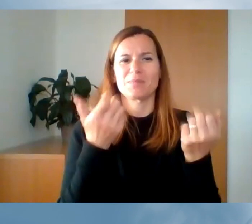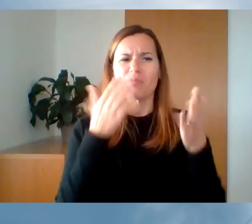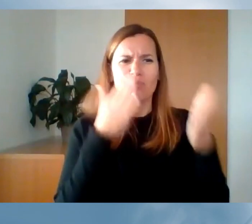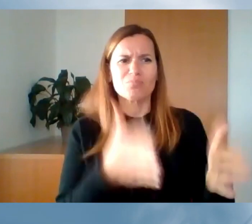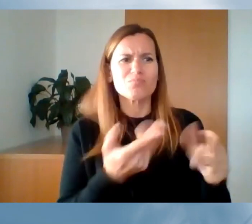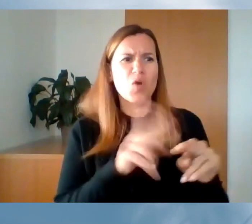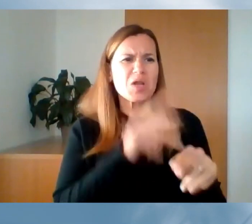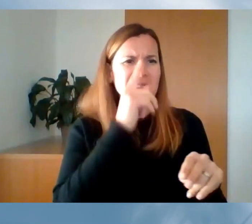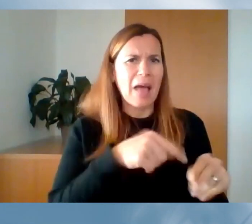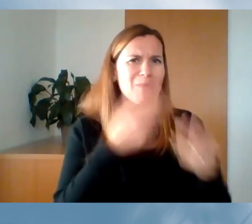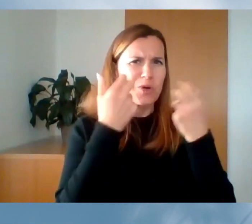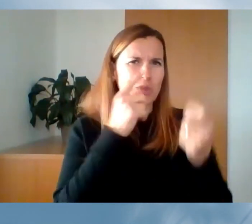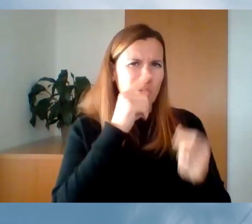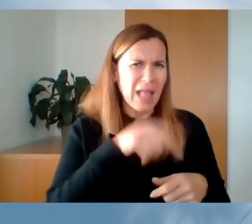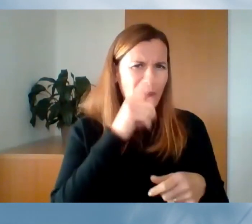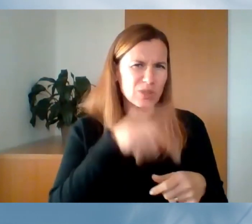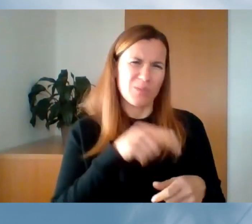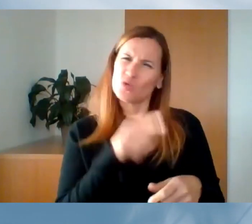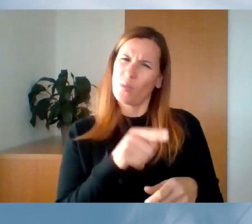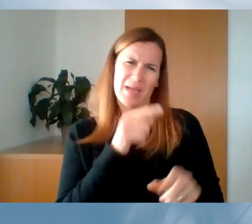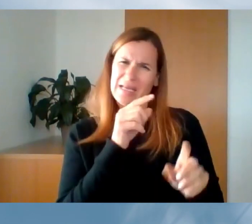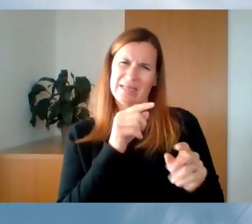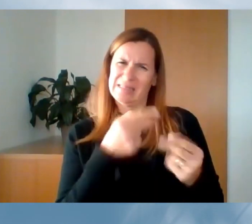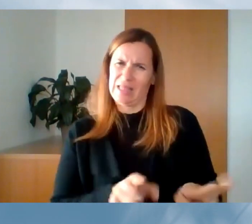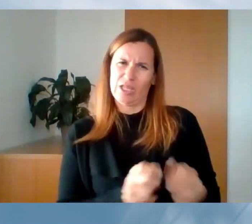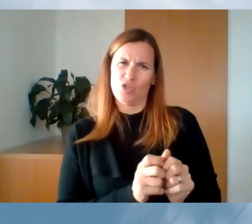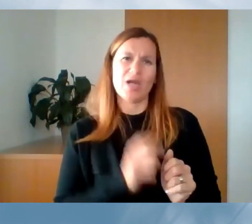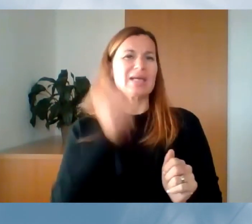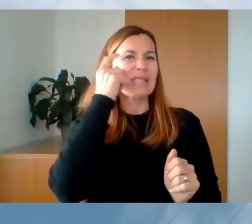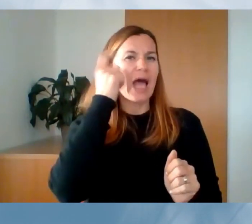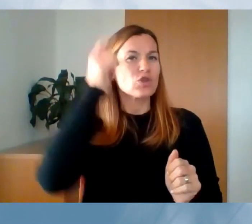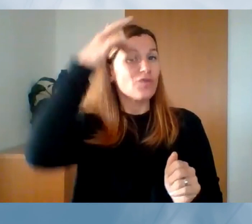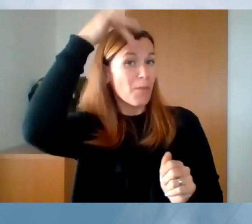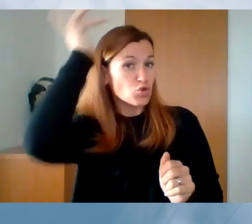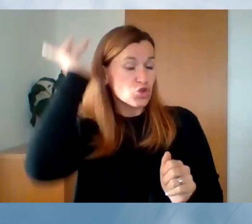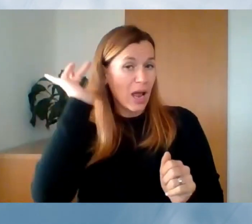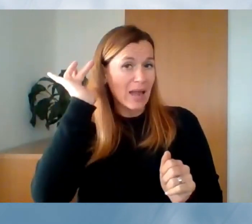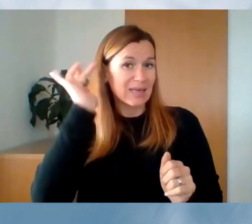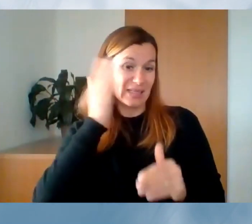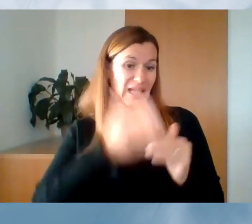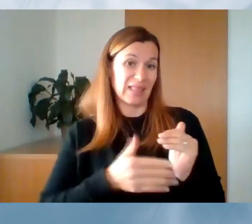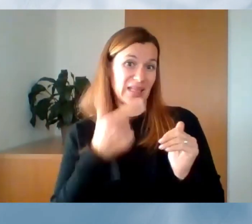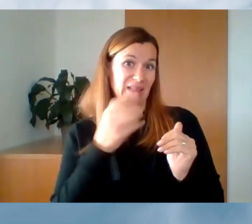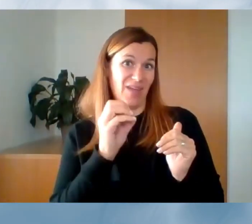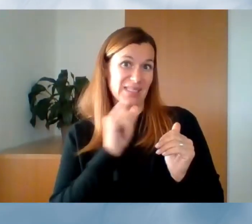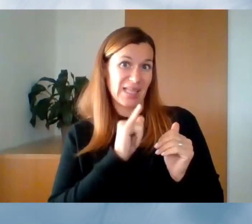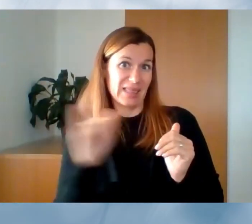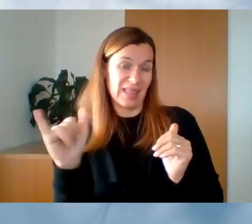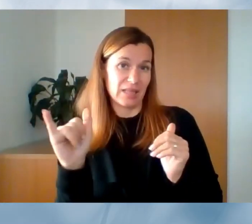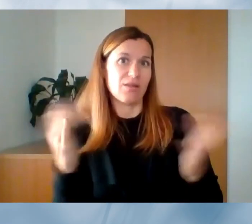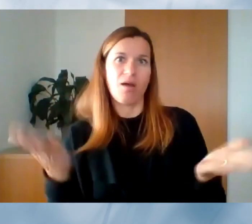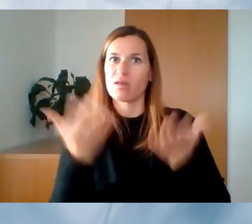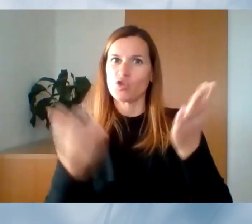slabo, to je pa zelo zanič. Znanost o možganih, zadnjih 20 let, recimo, ki se tako naglo